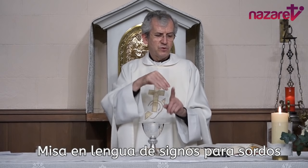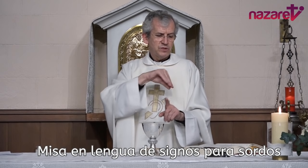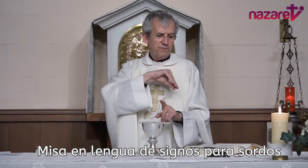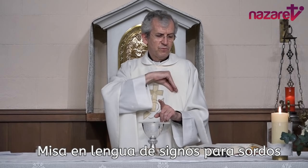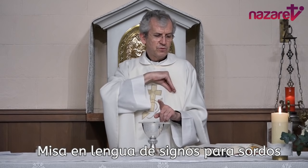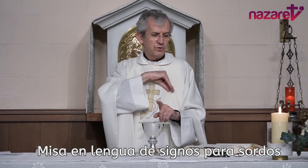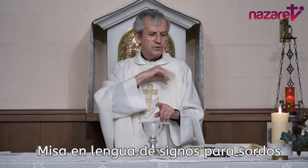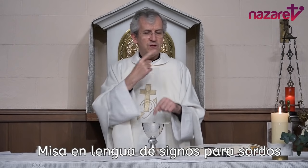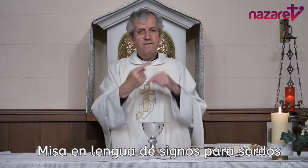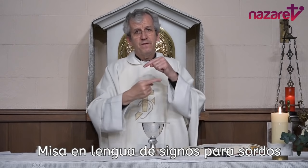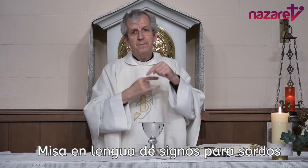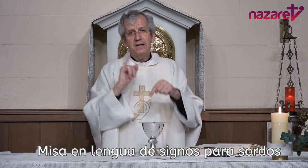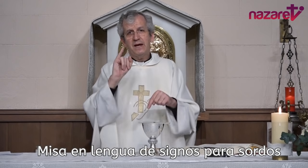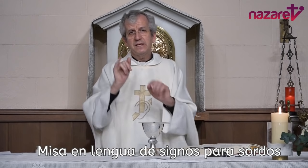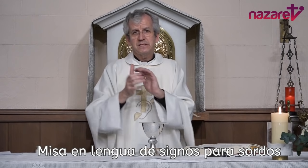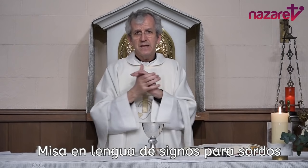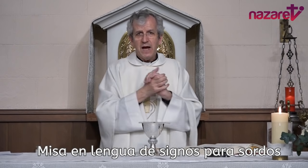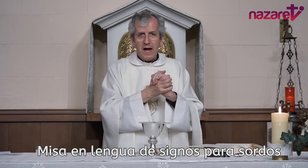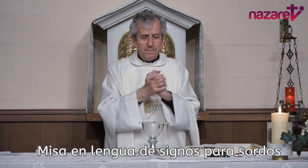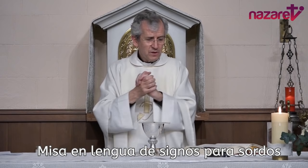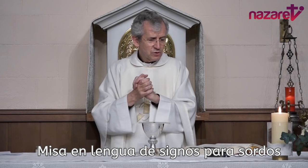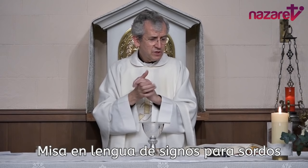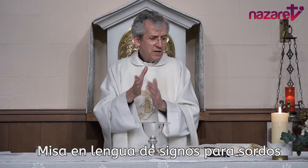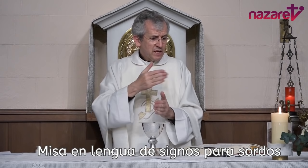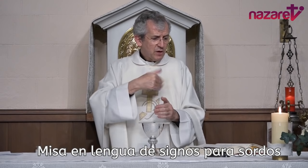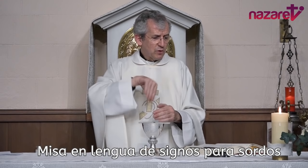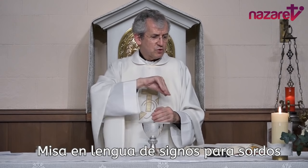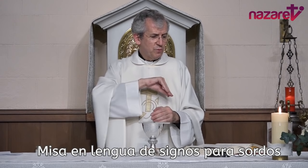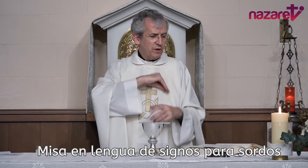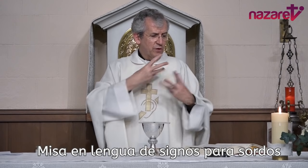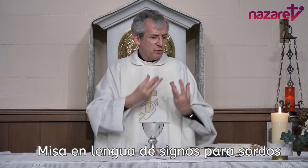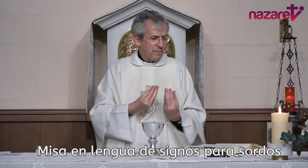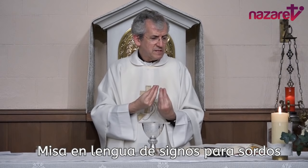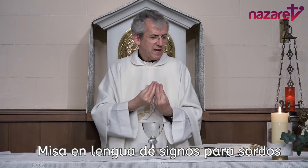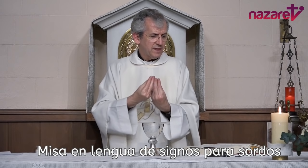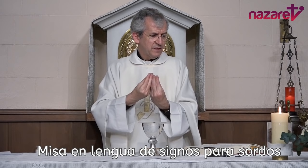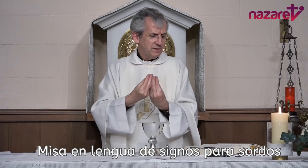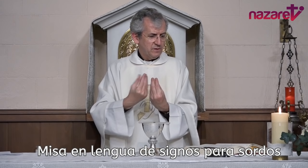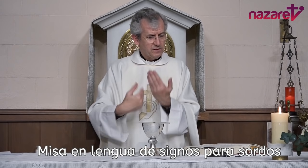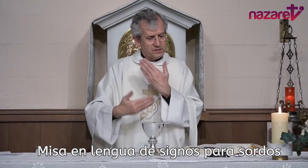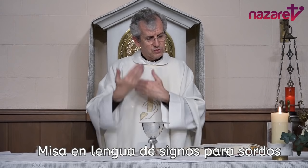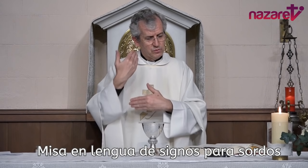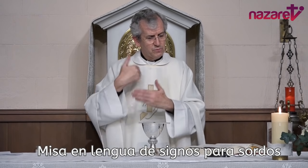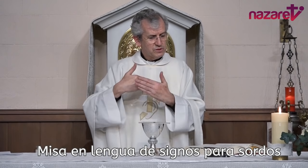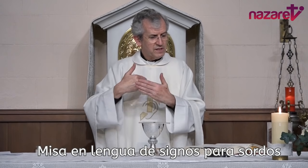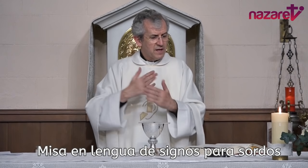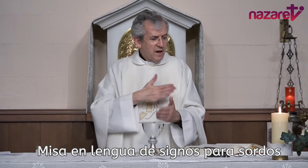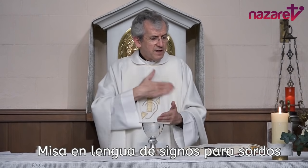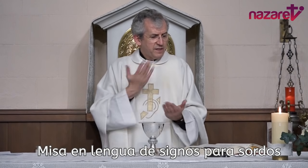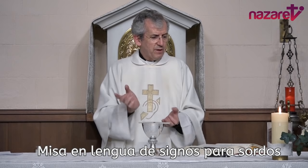hermanos difuntos, familiares, amigos y cuantos murieron en tu amistad estos últimos días.